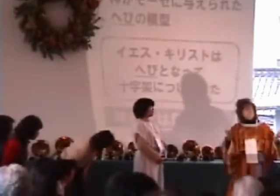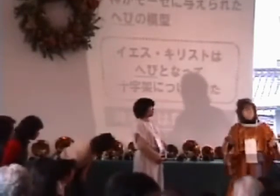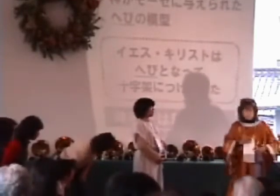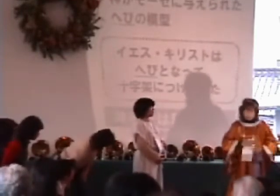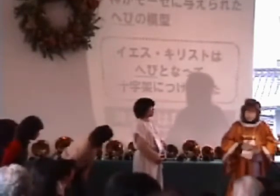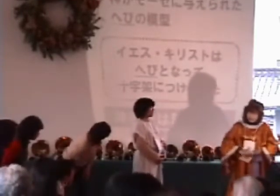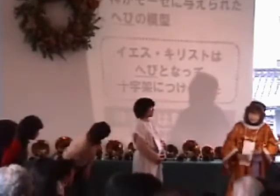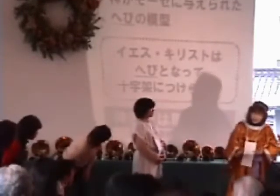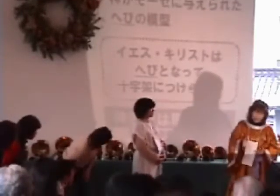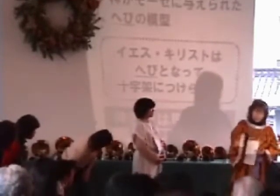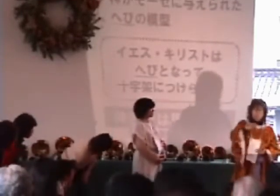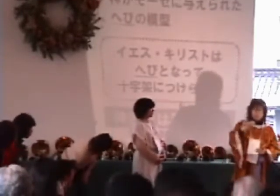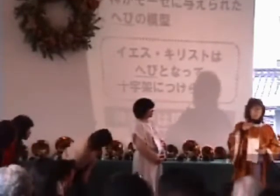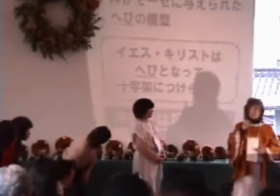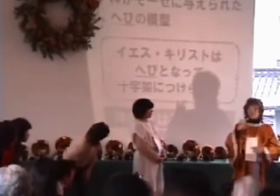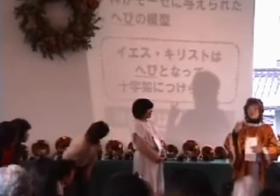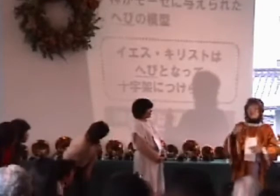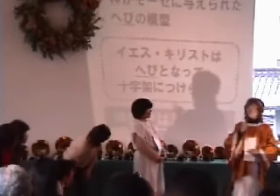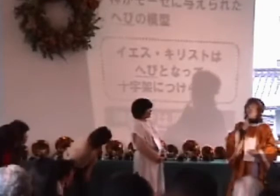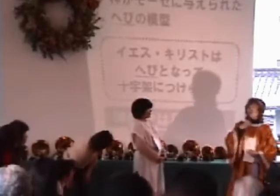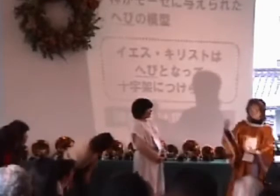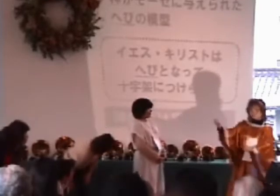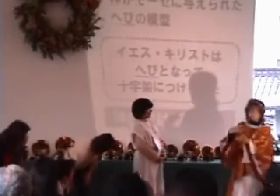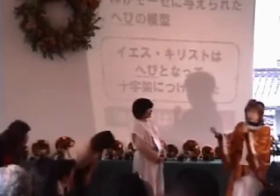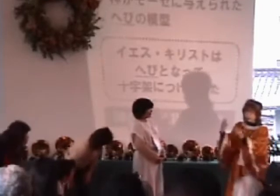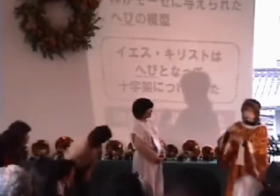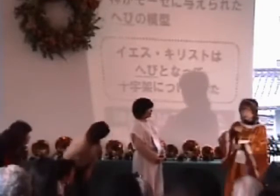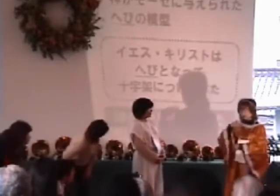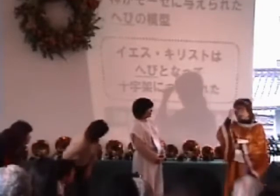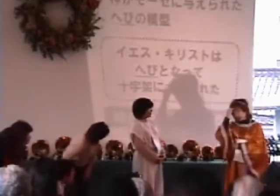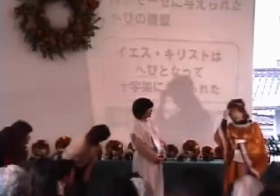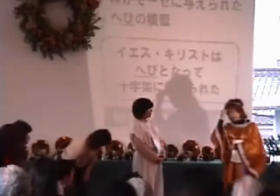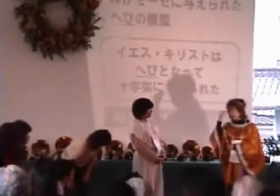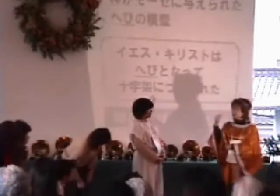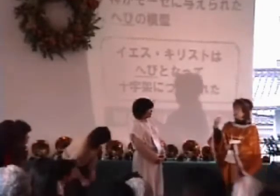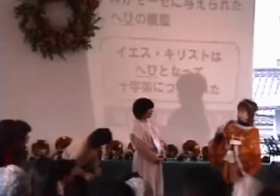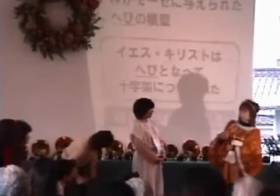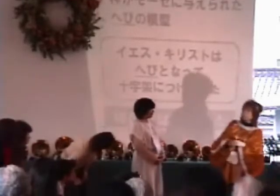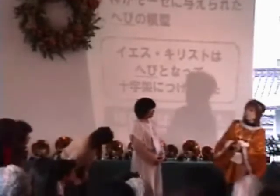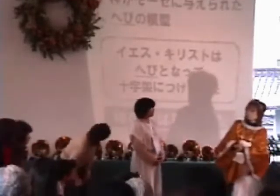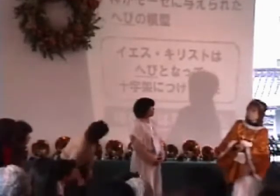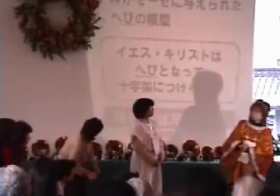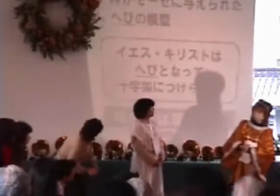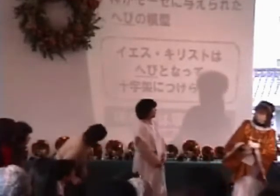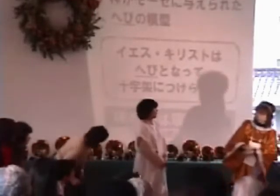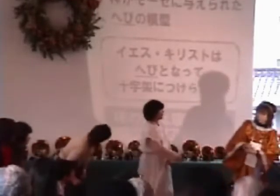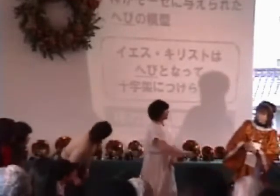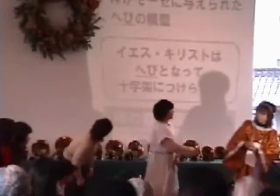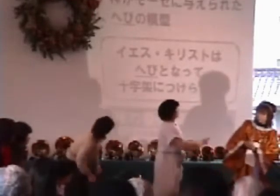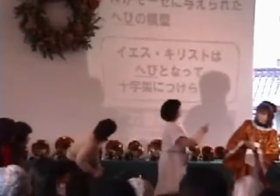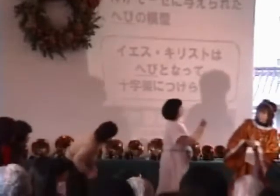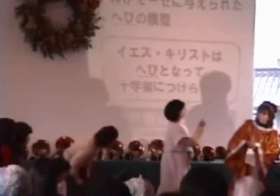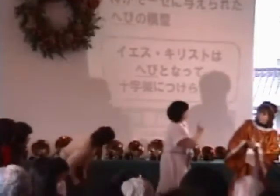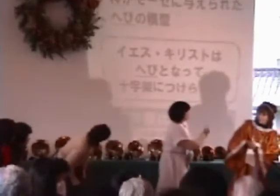くなって、もうお腹を空かす、散々つぶやき始めます。